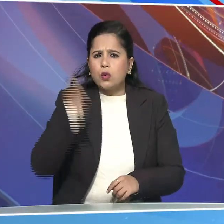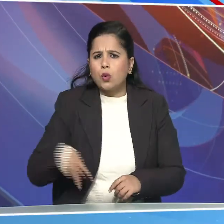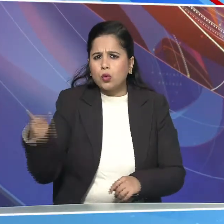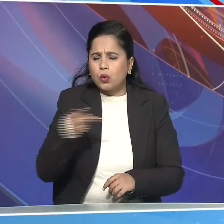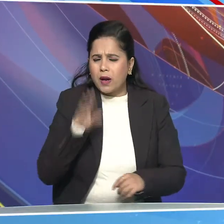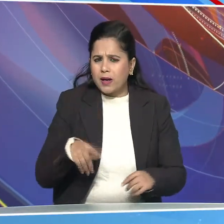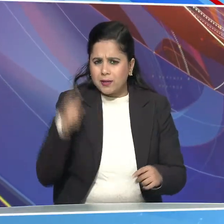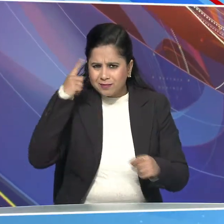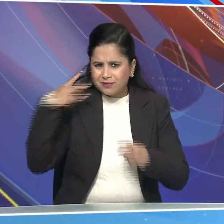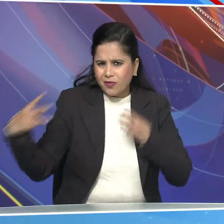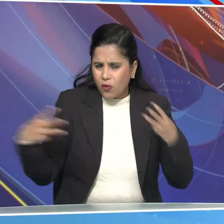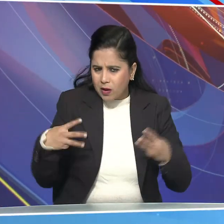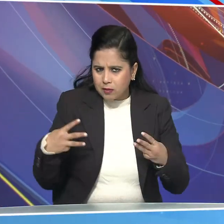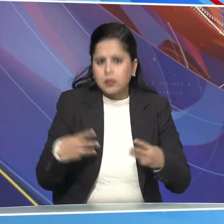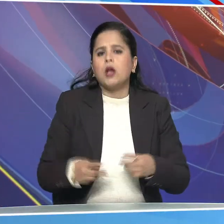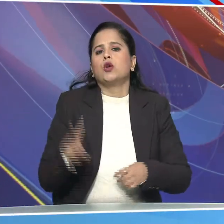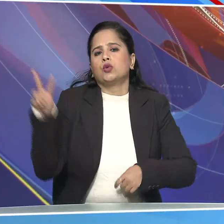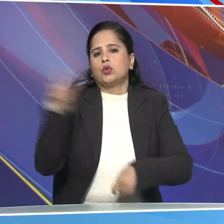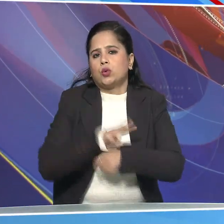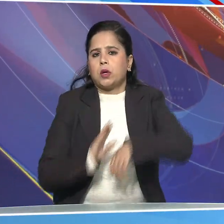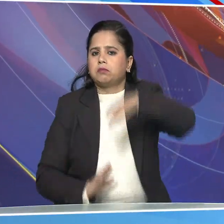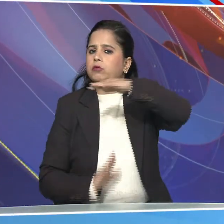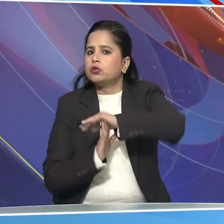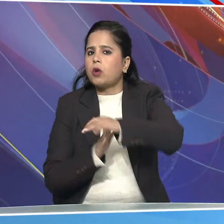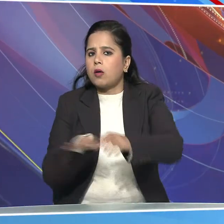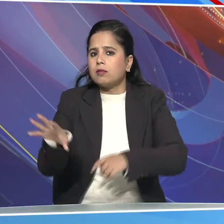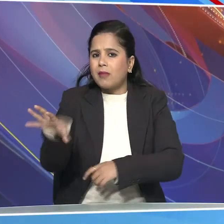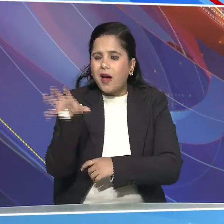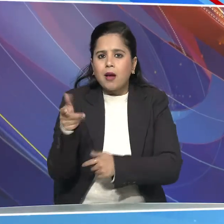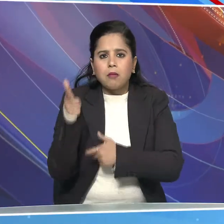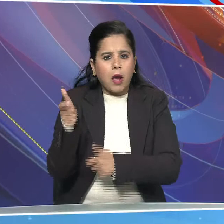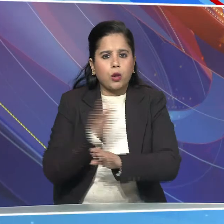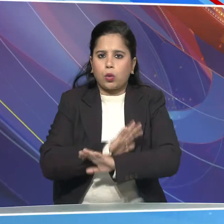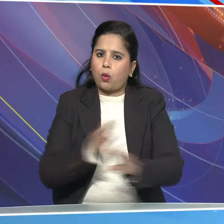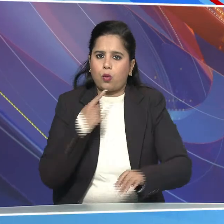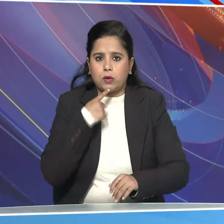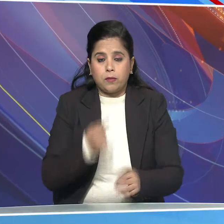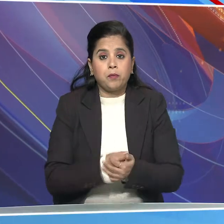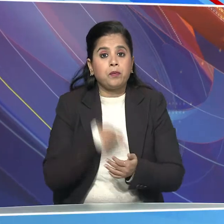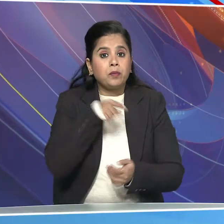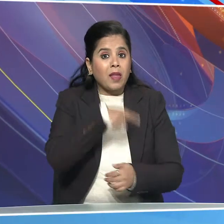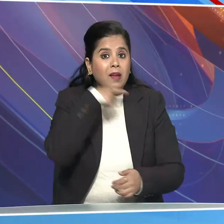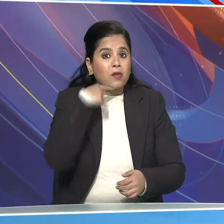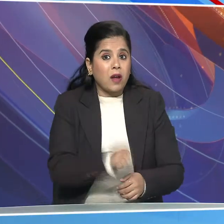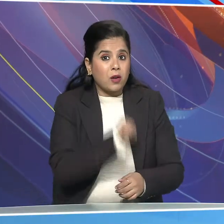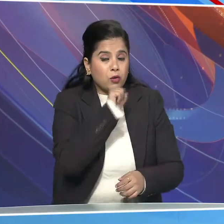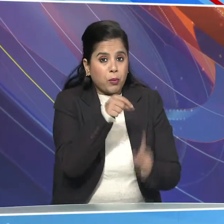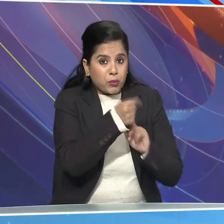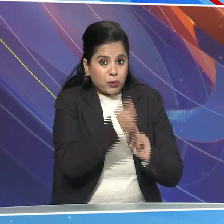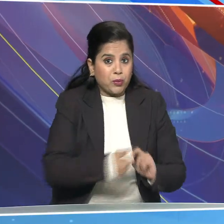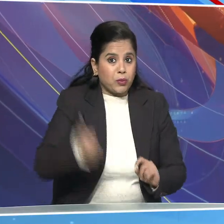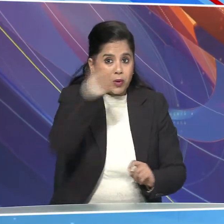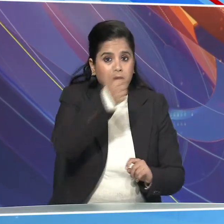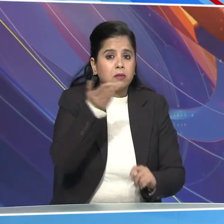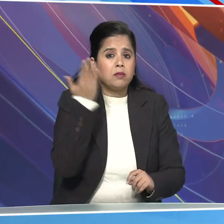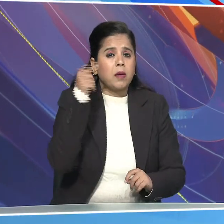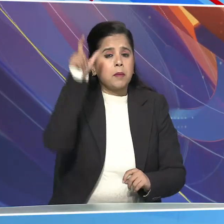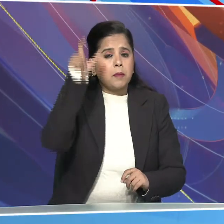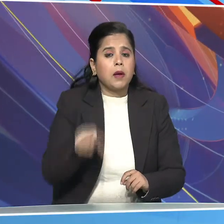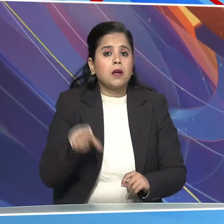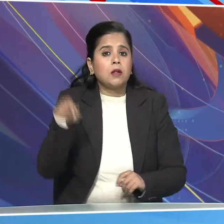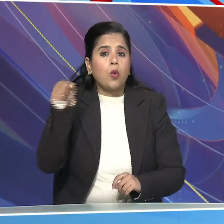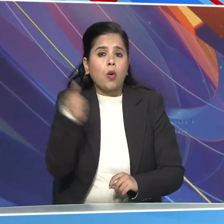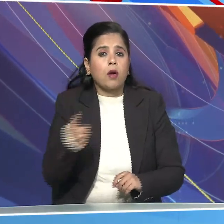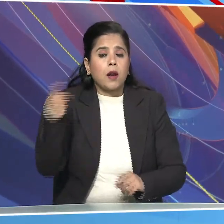दो दिनों के लिए सीजफायर की घोषणा की है राष्ट्रपति पुतिन ने रूस के आत्मिक नेता पैतृक